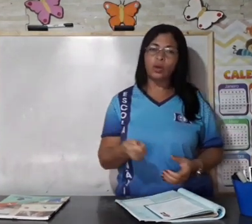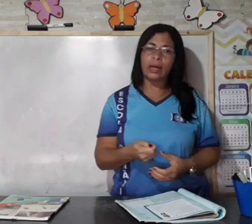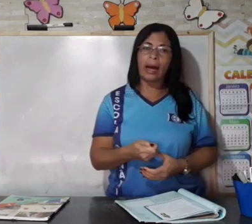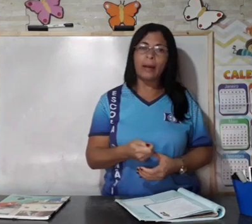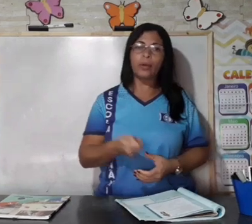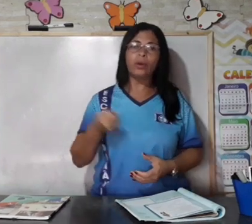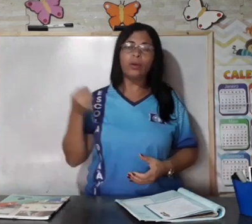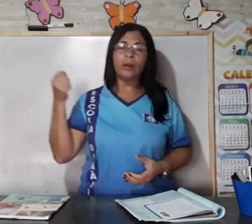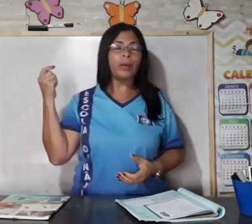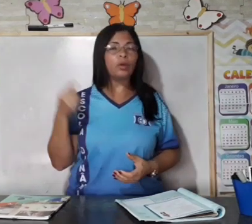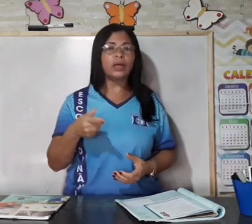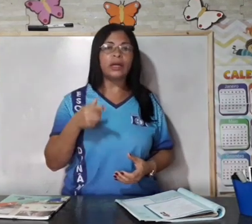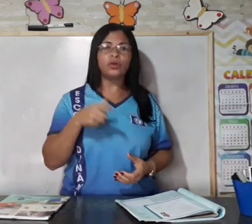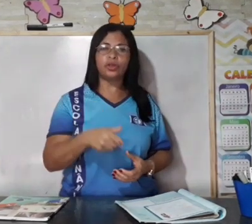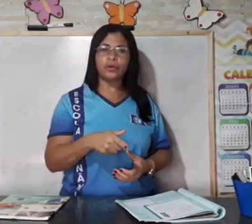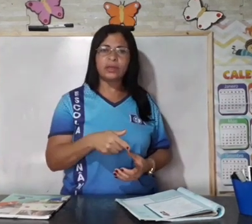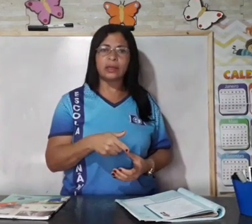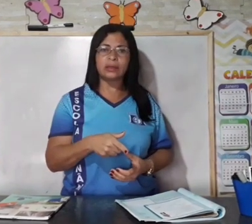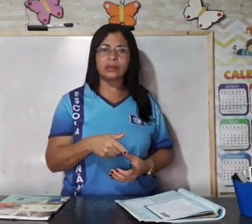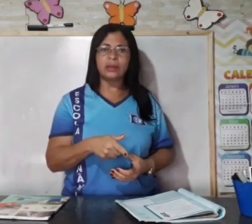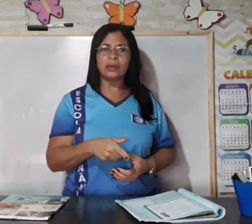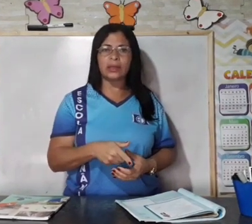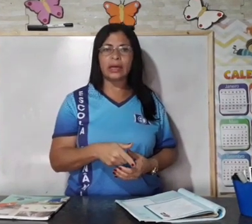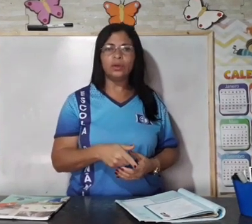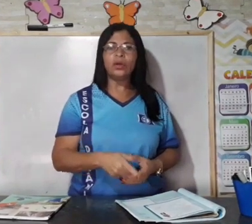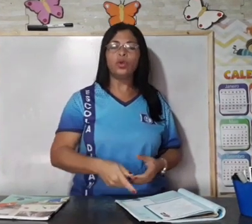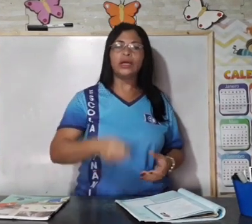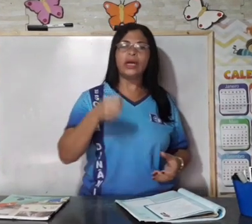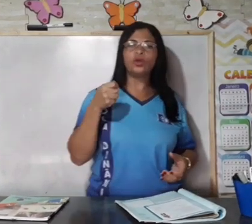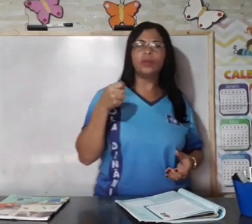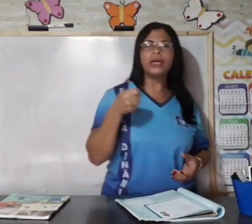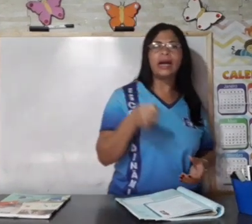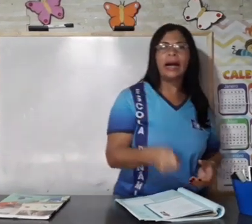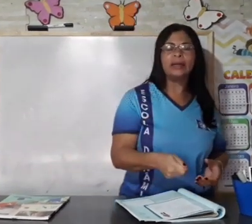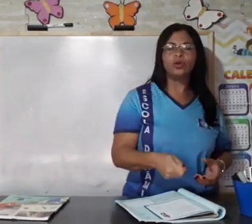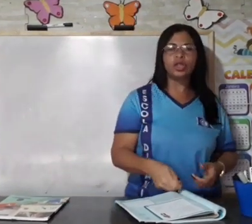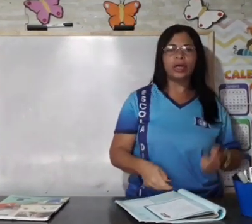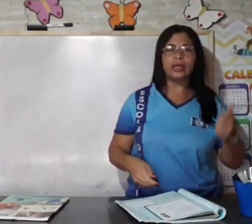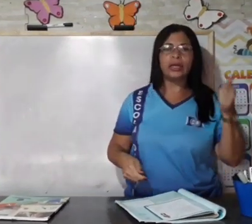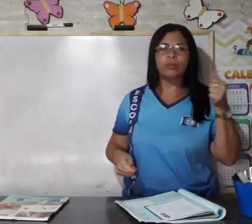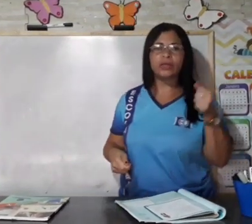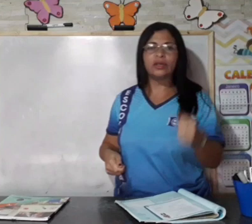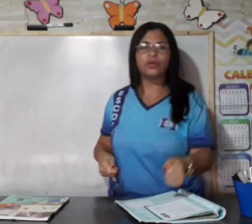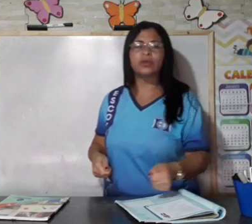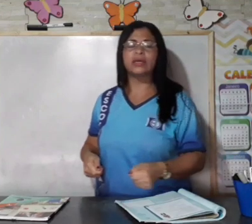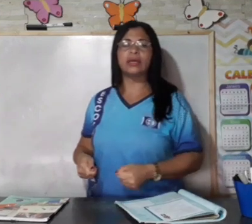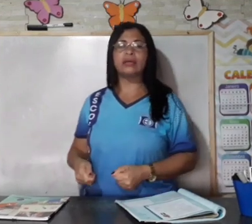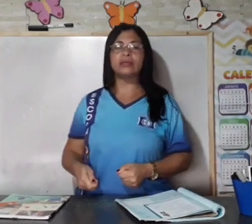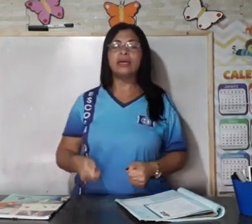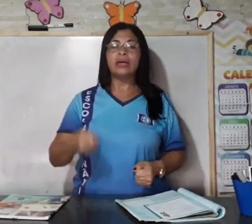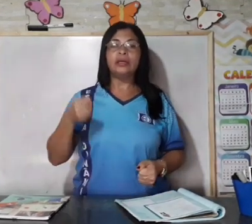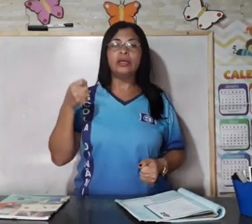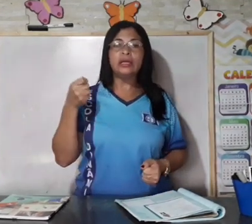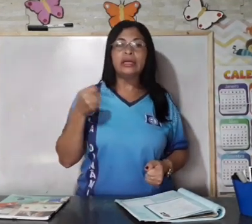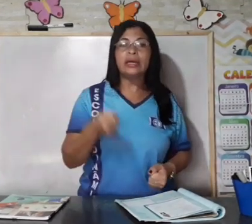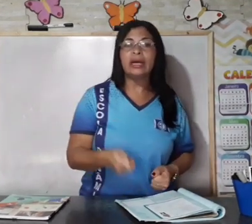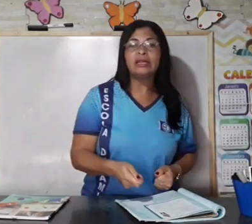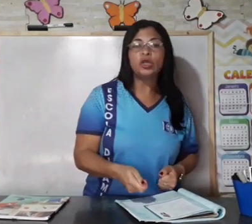lutar pelo direito de vocês, certo? O direito de brincar, não deixar ninguém abusar de vocês, de ninguém